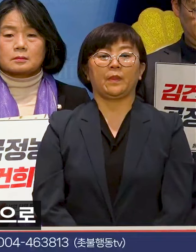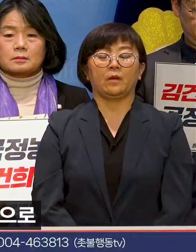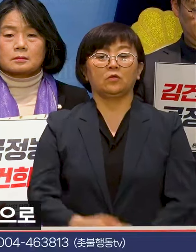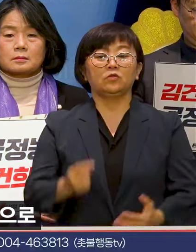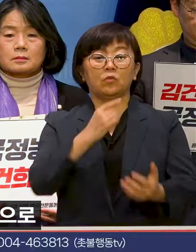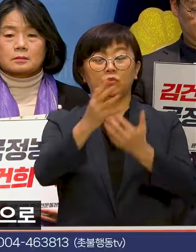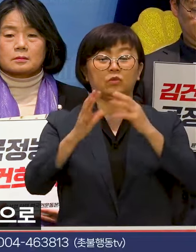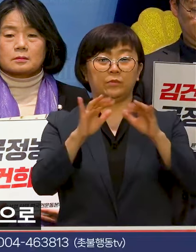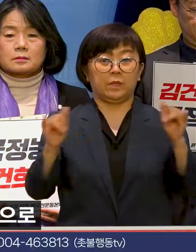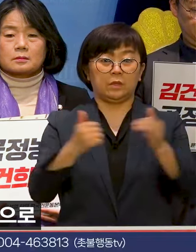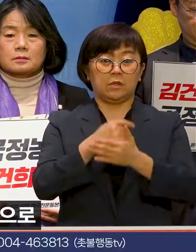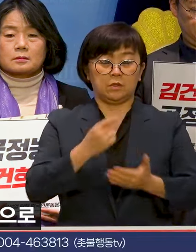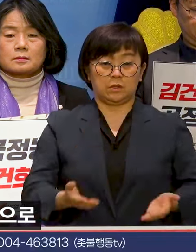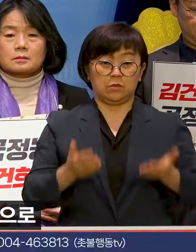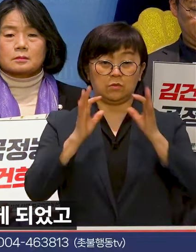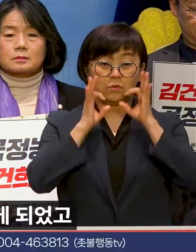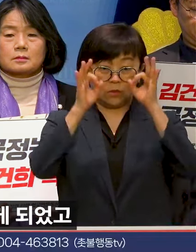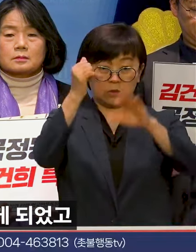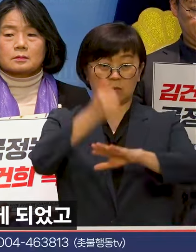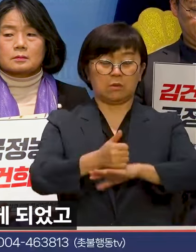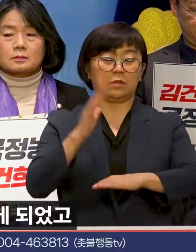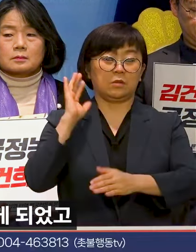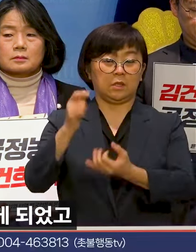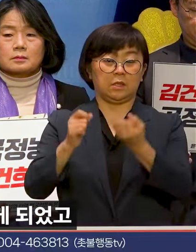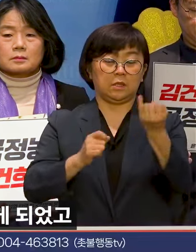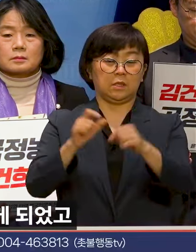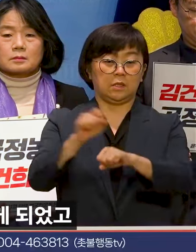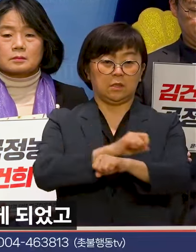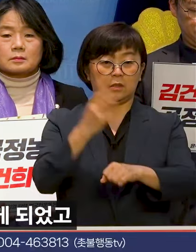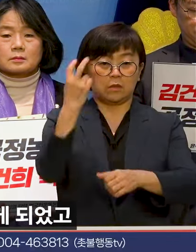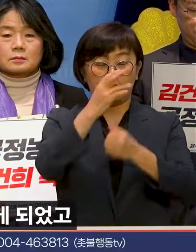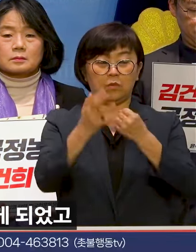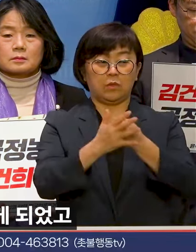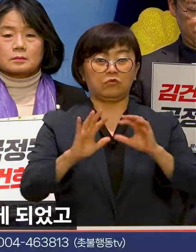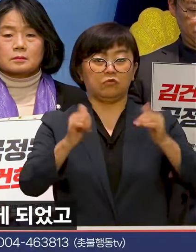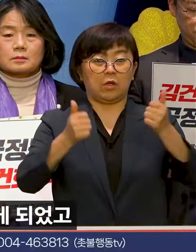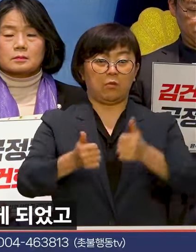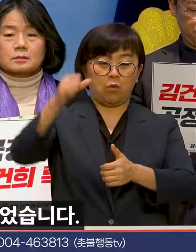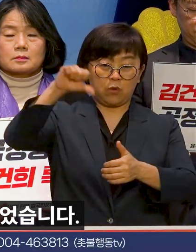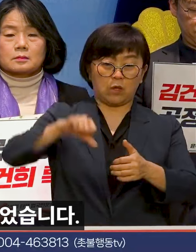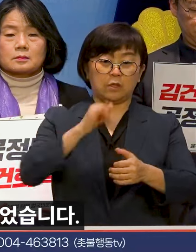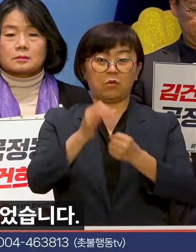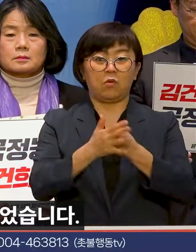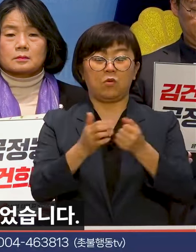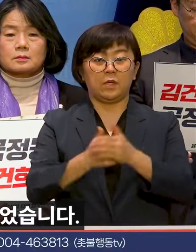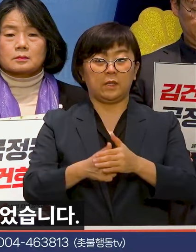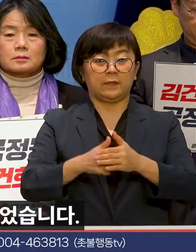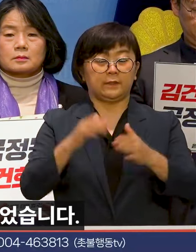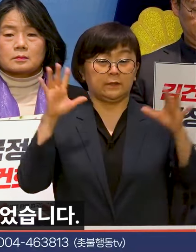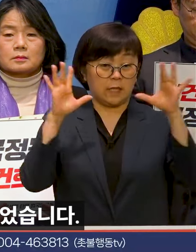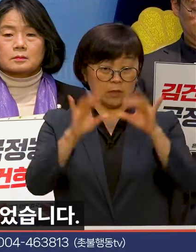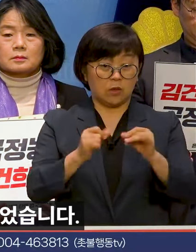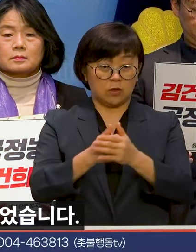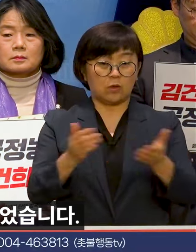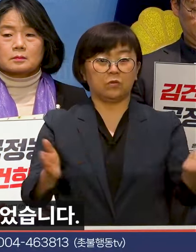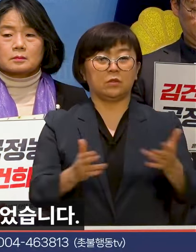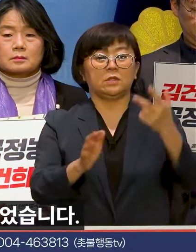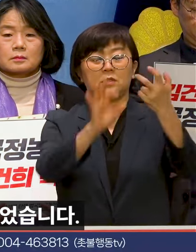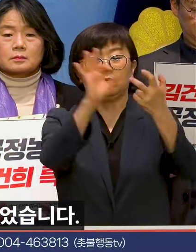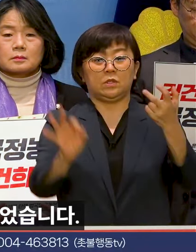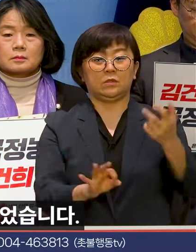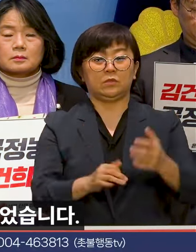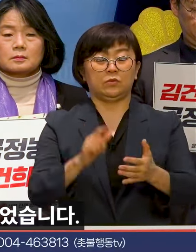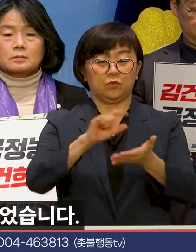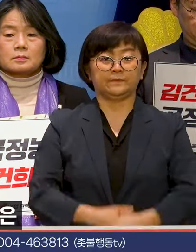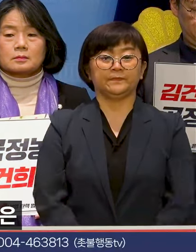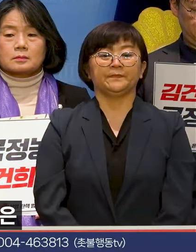촛불 국민들의 헌신적인 노력으로 김건희 특검은 국회 표결을 앞두게 되었고 특검 찬송 여론도 이미 70%